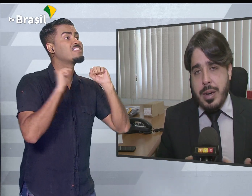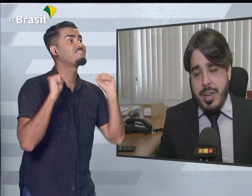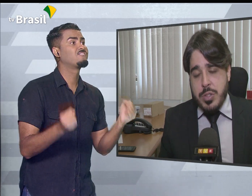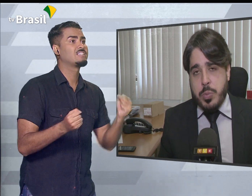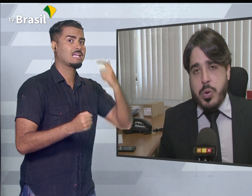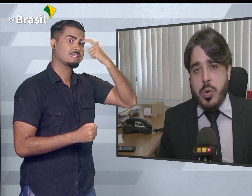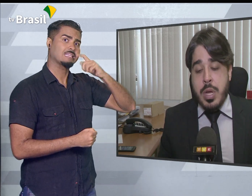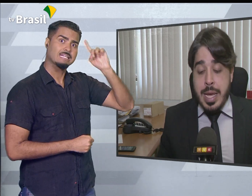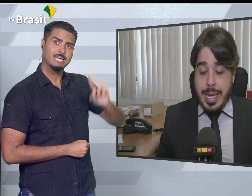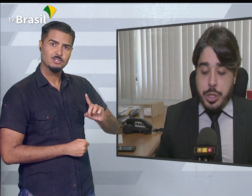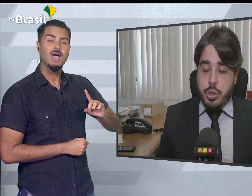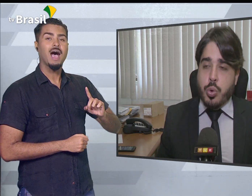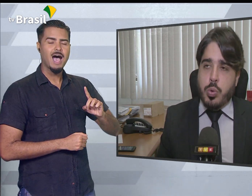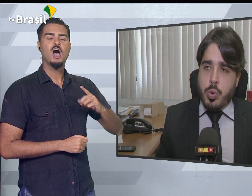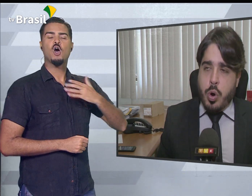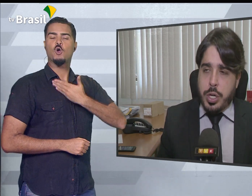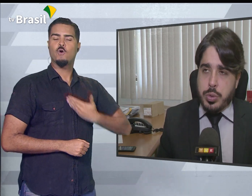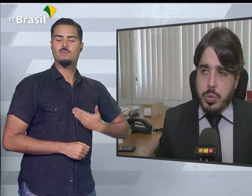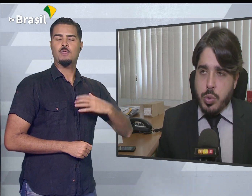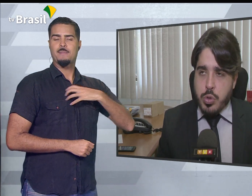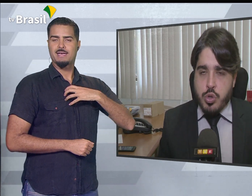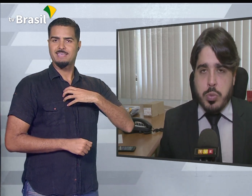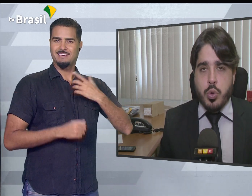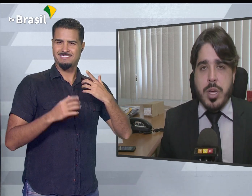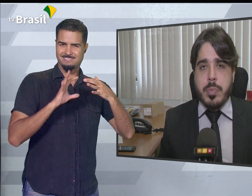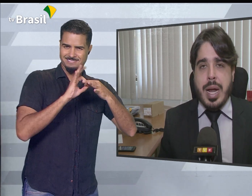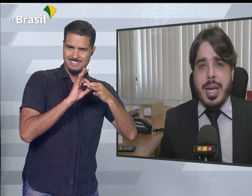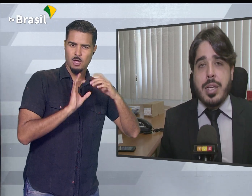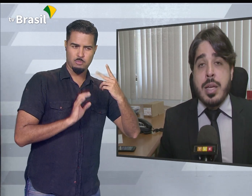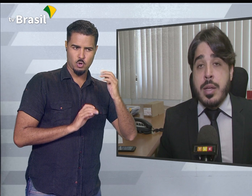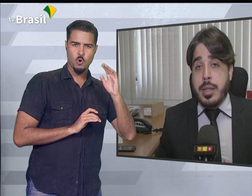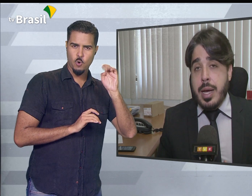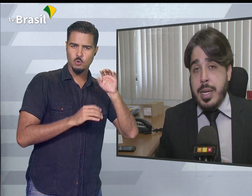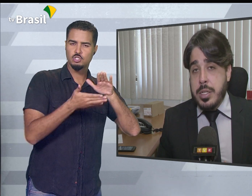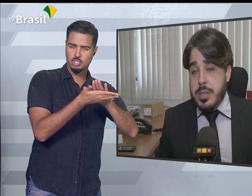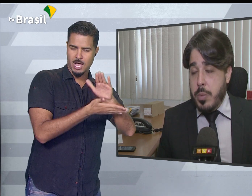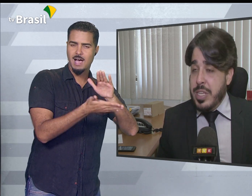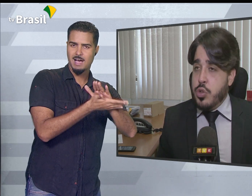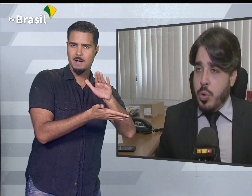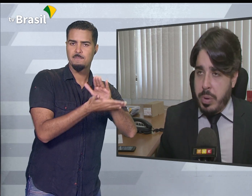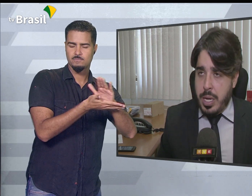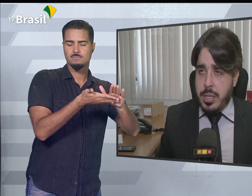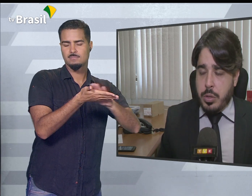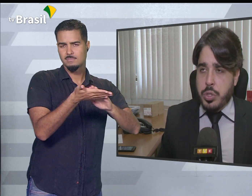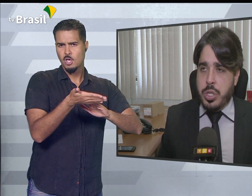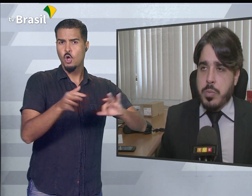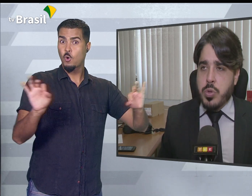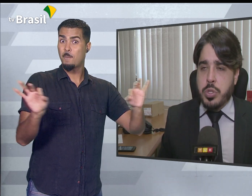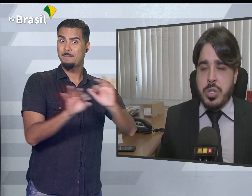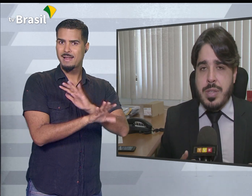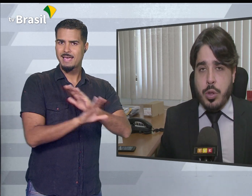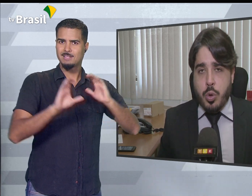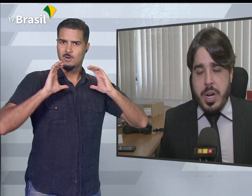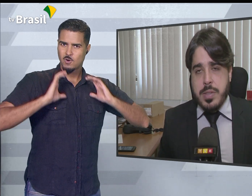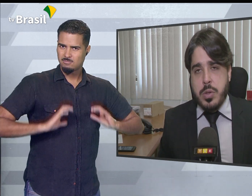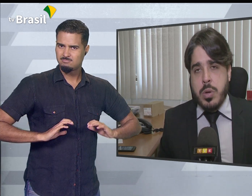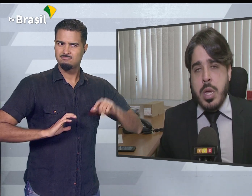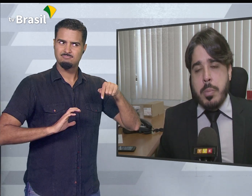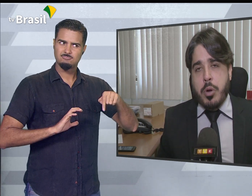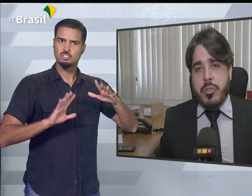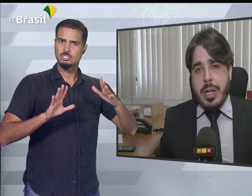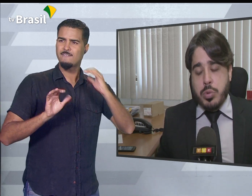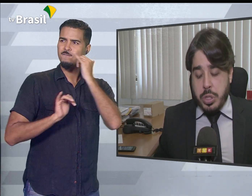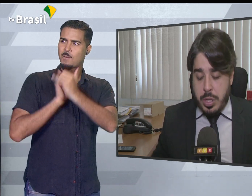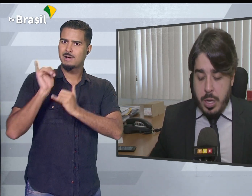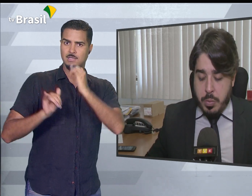Bahia, através do Procon, editou o Código do Consumidor em braille, na edição mais completa que nós temos notícia no Brasil,